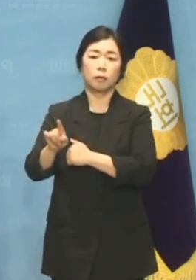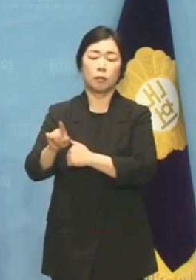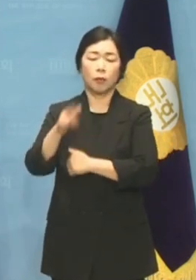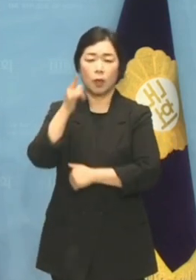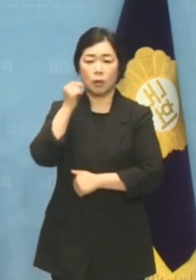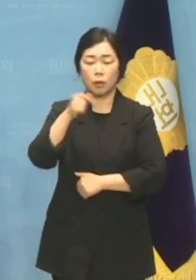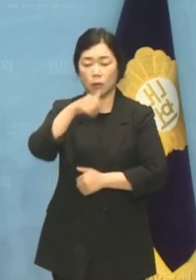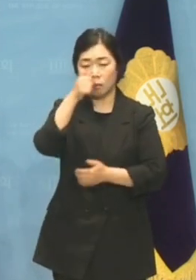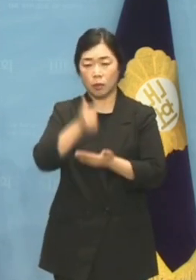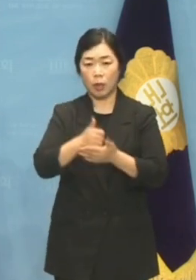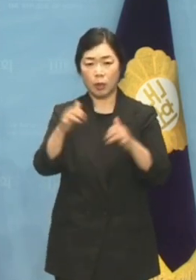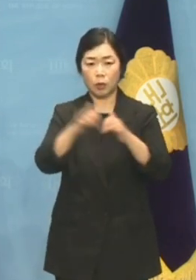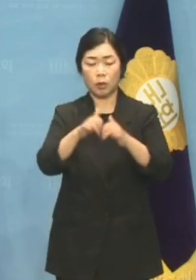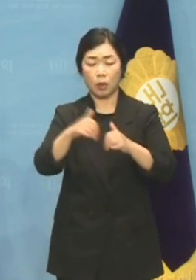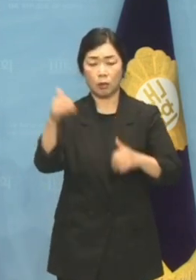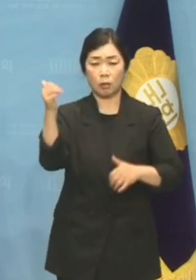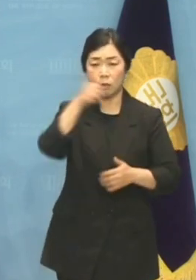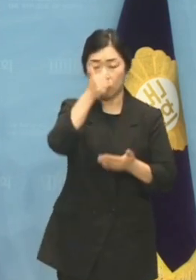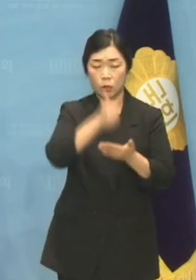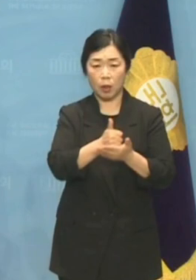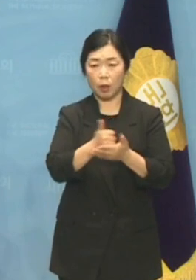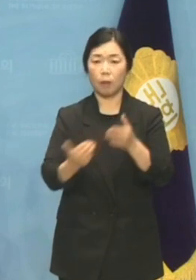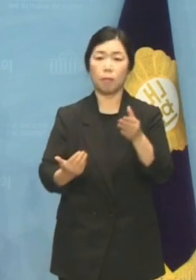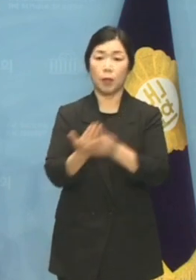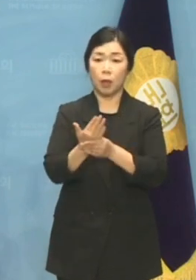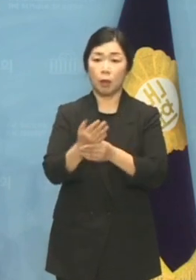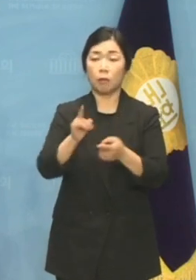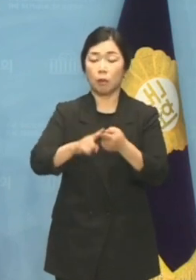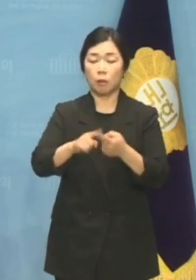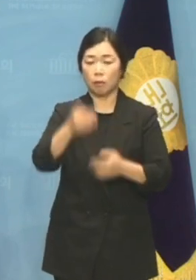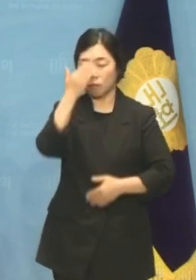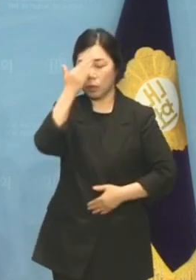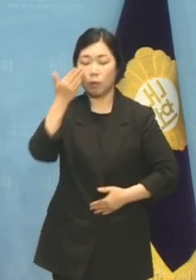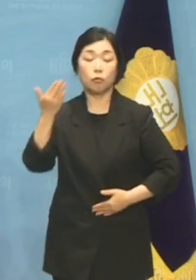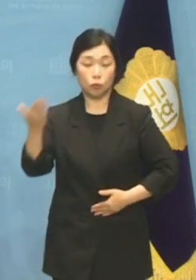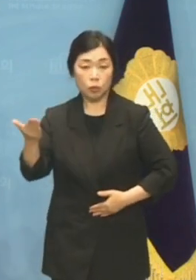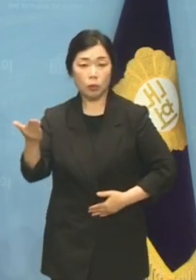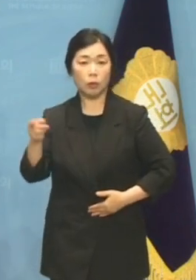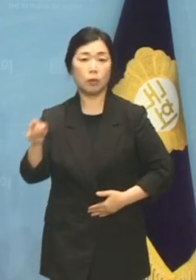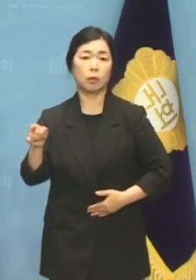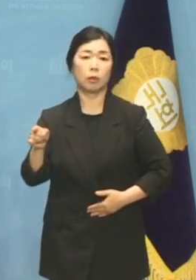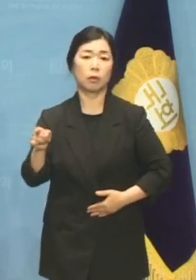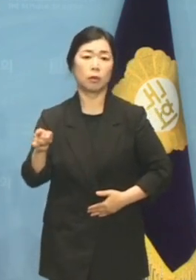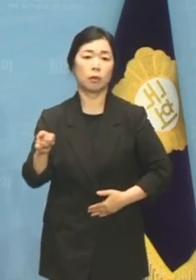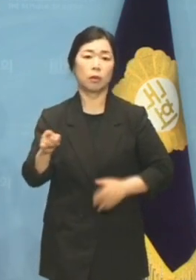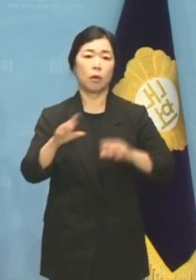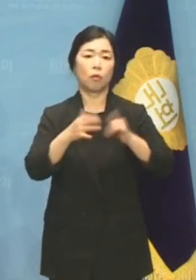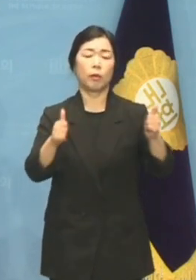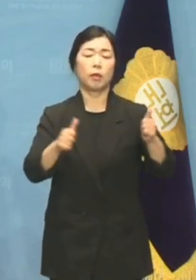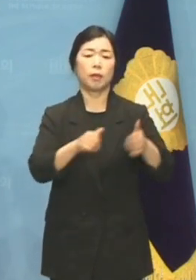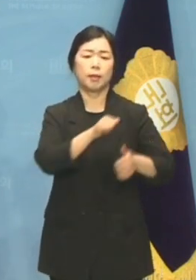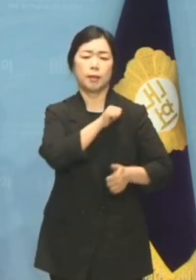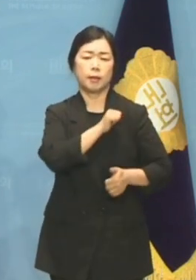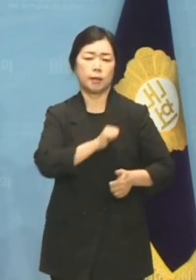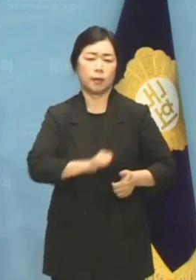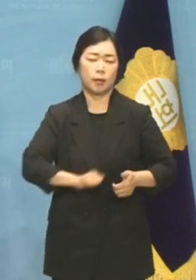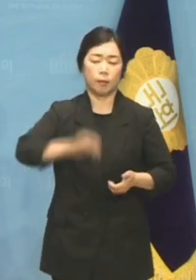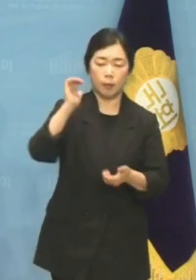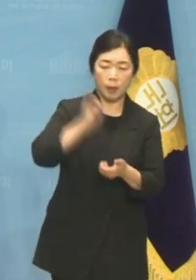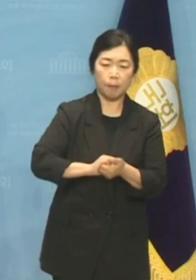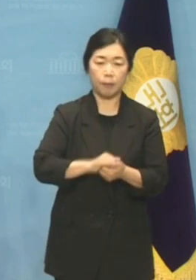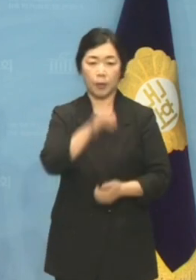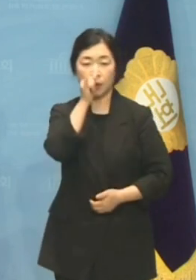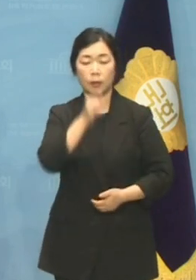준 외신 망언 등 점점 노골화되는 친일 행각에 우리 국민의 인내도 한계에 다다르고